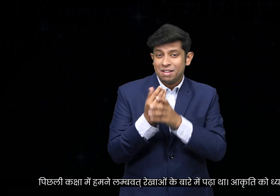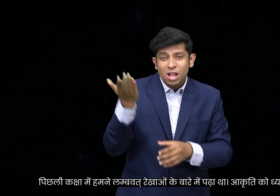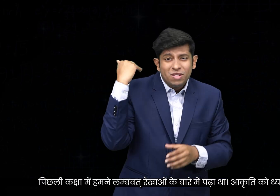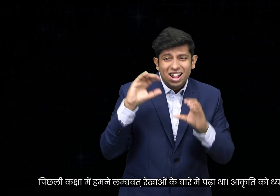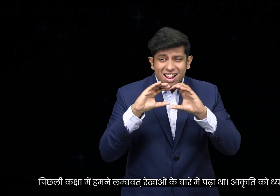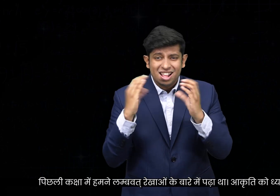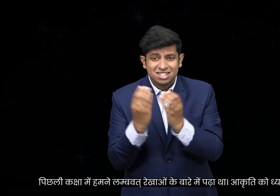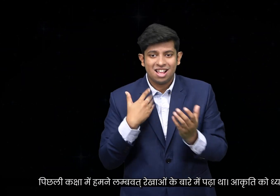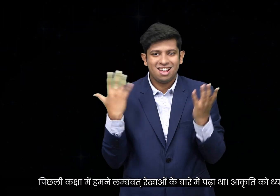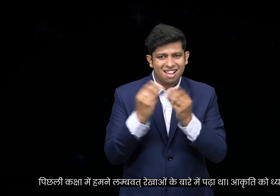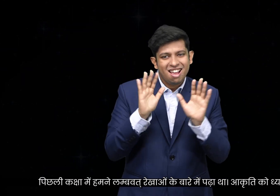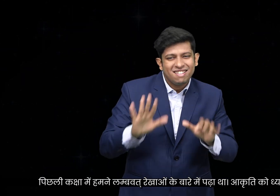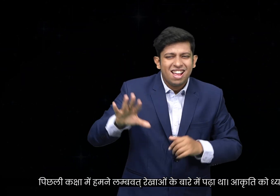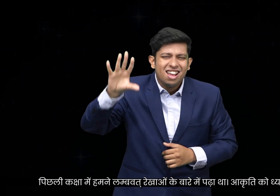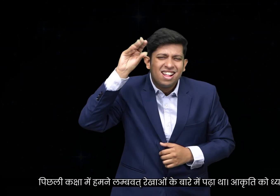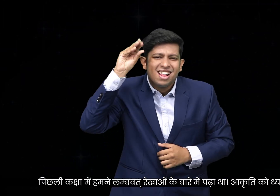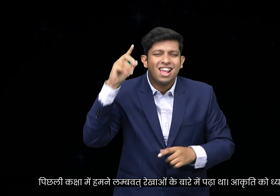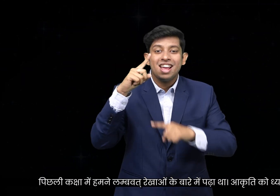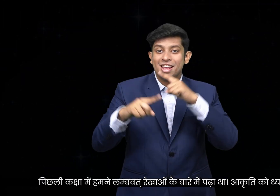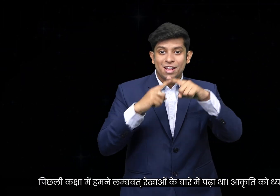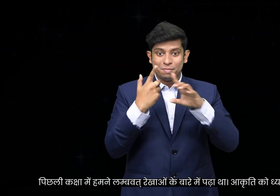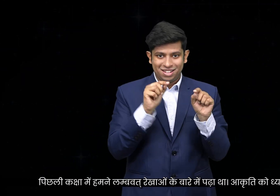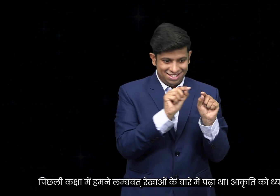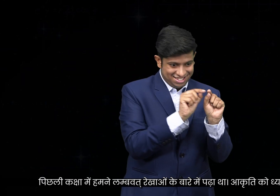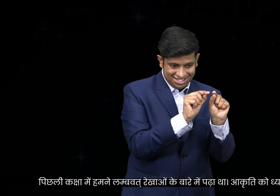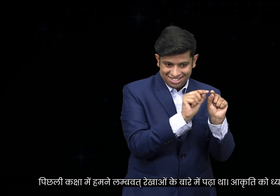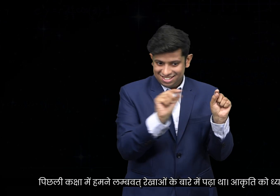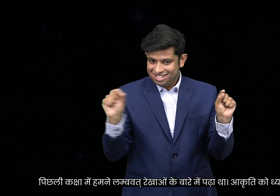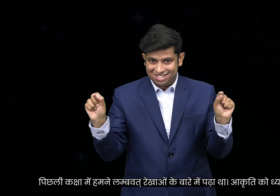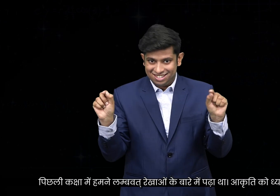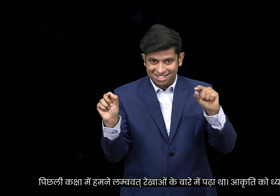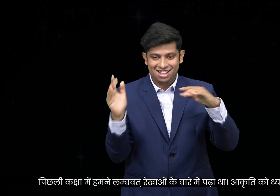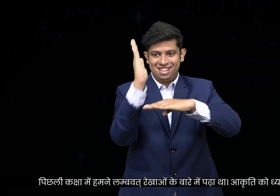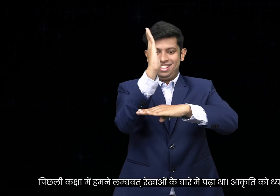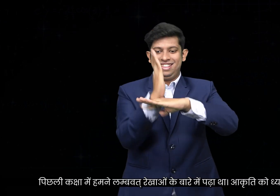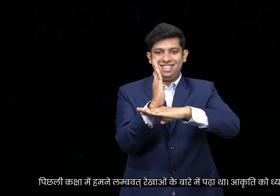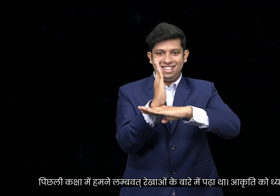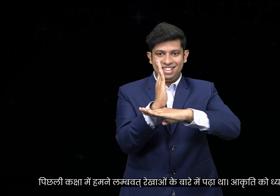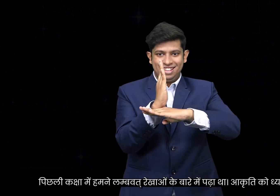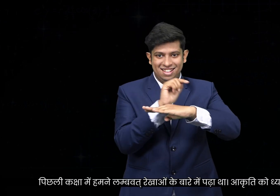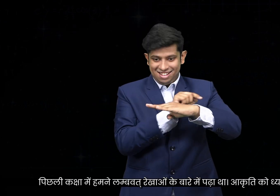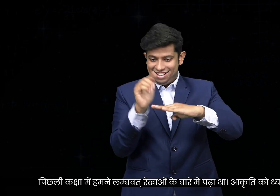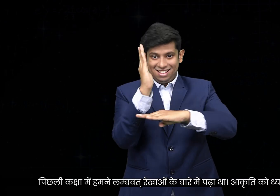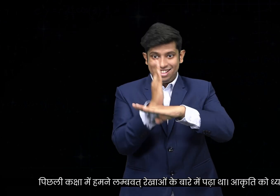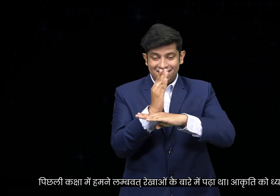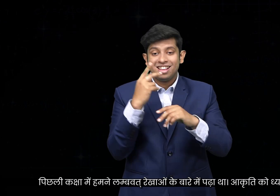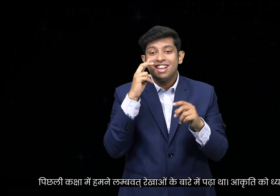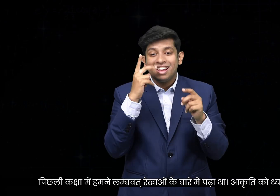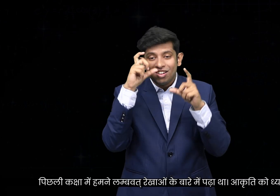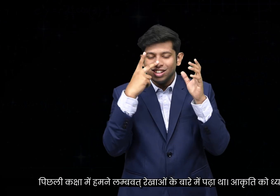पिछली कक्षा में हमने लंबवत रेखाओं के बारे में पढ़ा था। आकृति को ध्यान